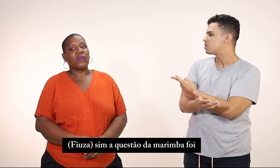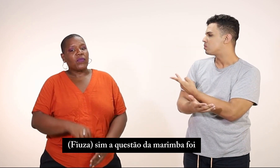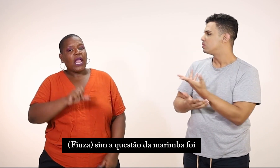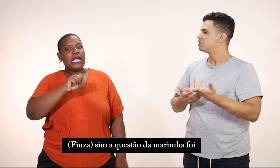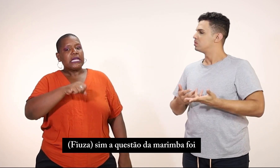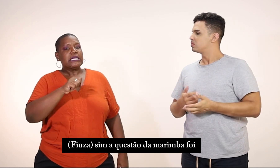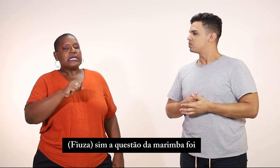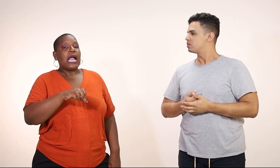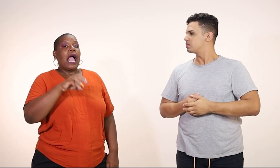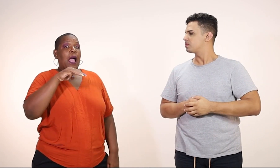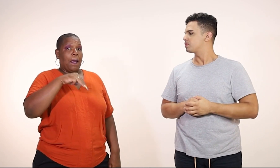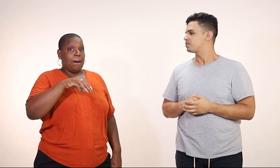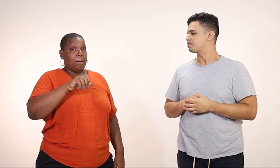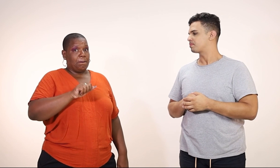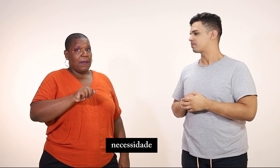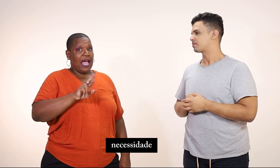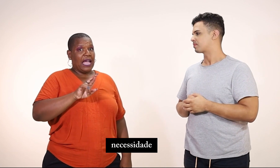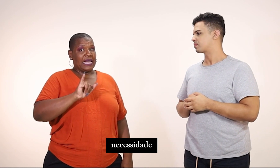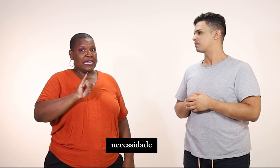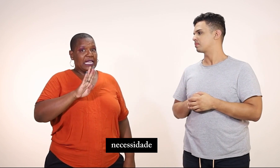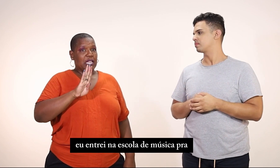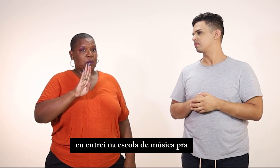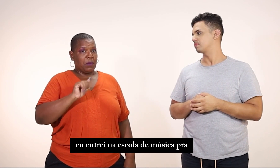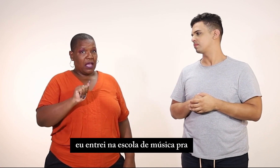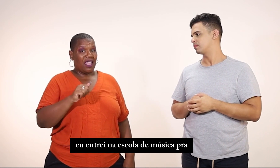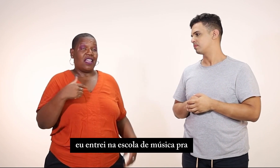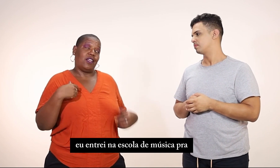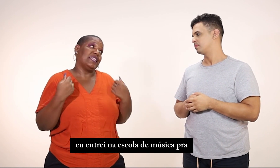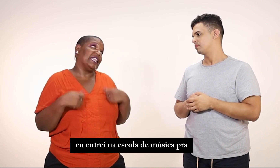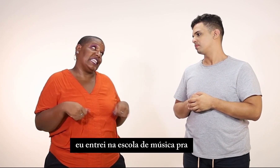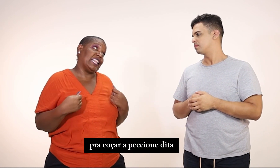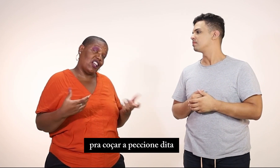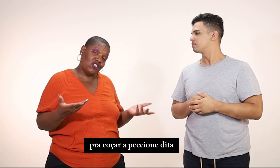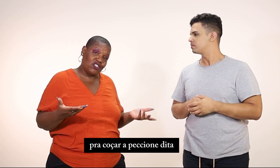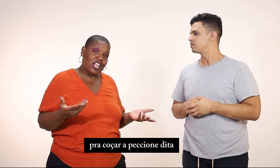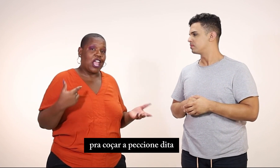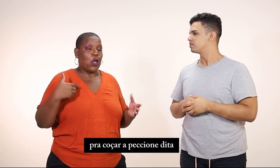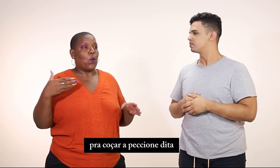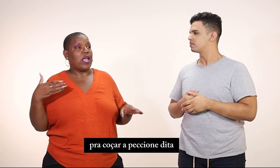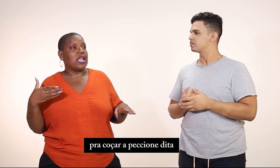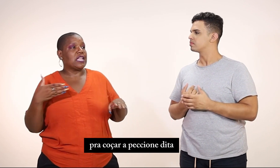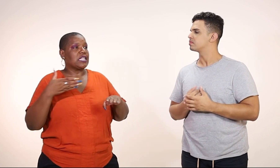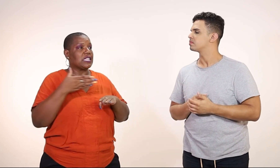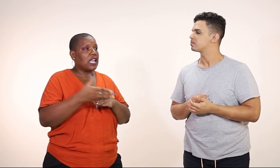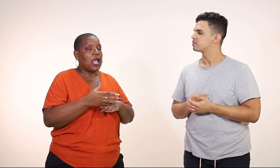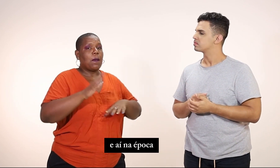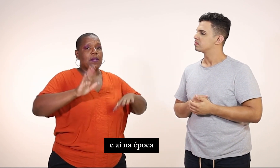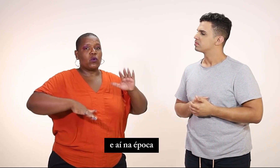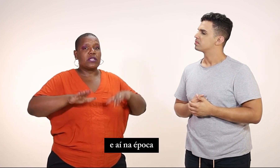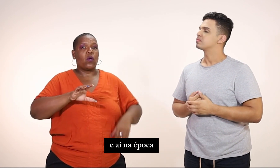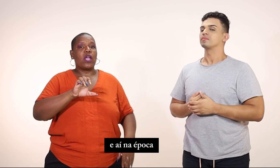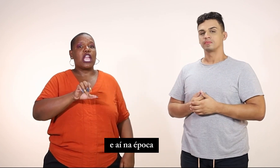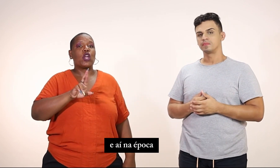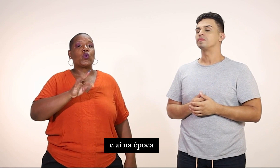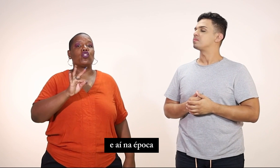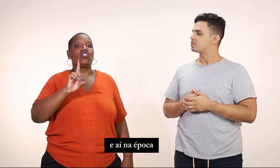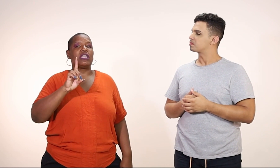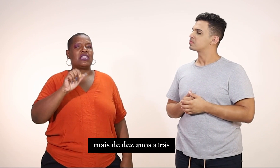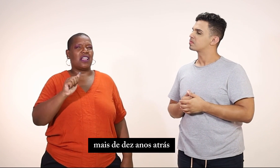marimba foi necessidade. Entrei na escola de música para cursar percussão erudita. E aí, na época, mais de